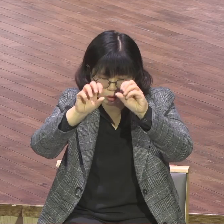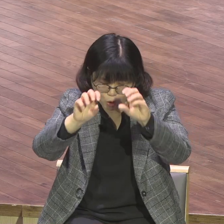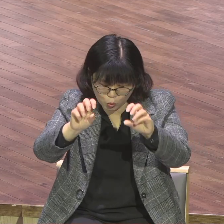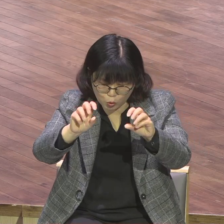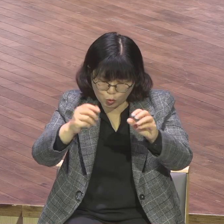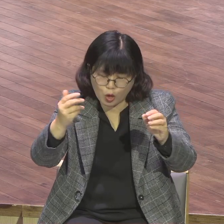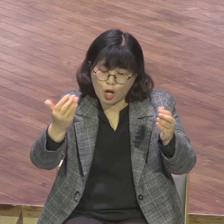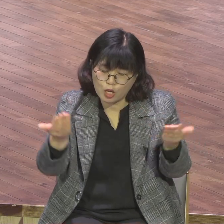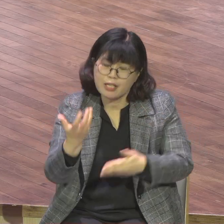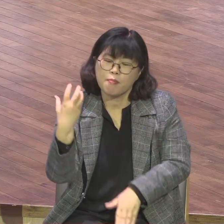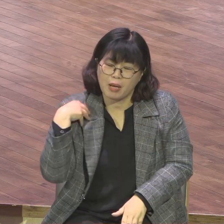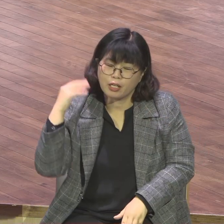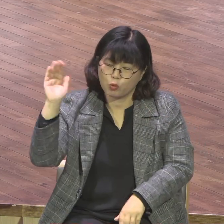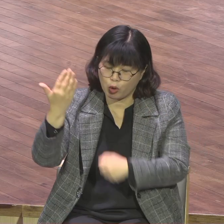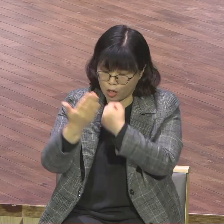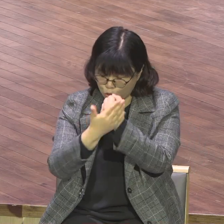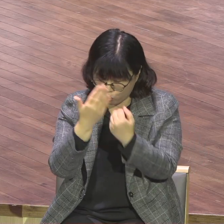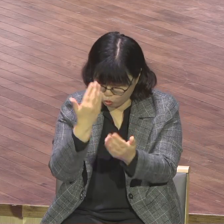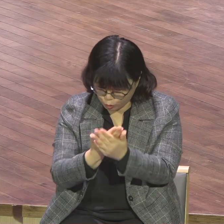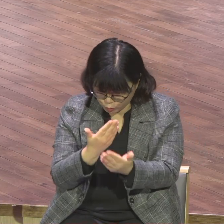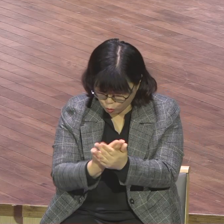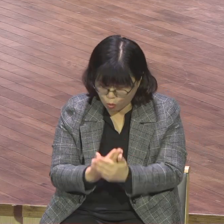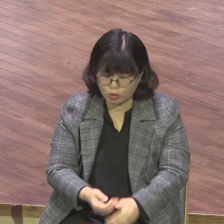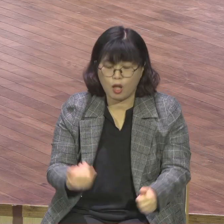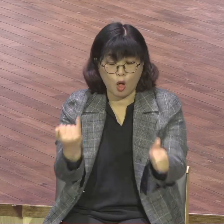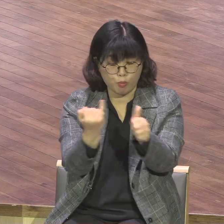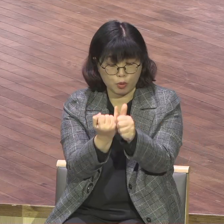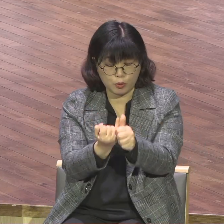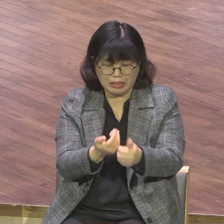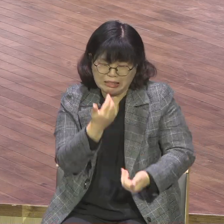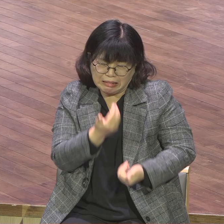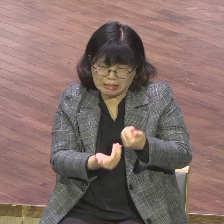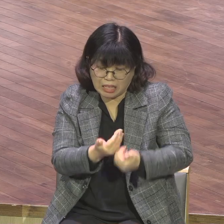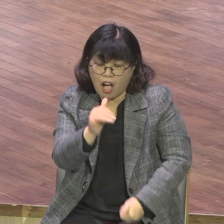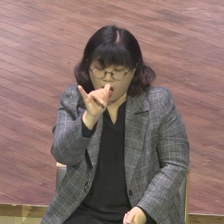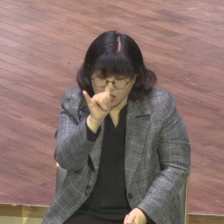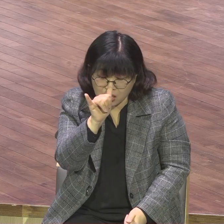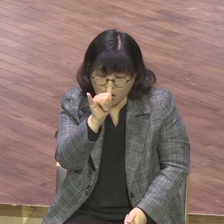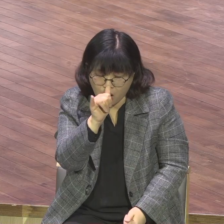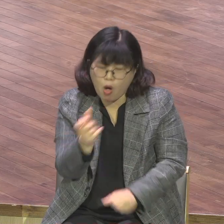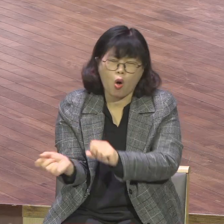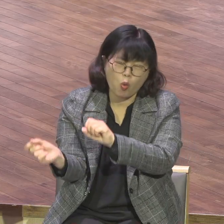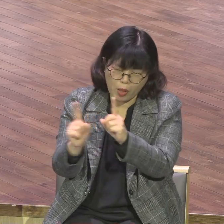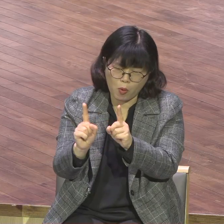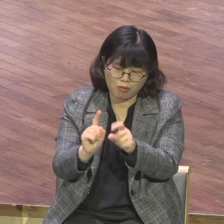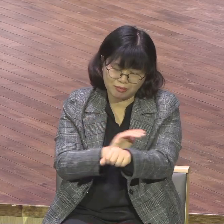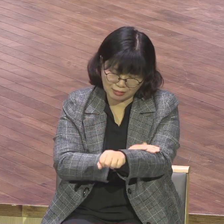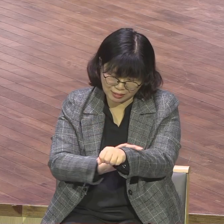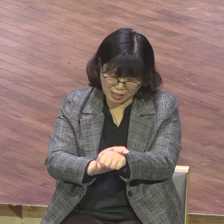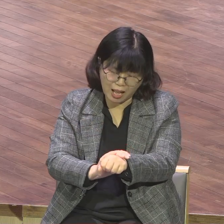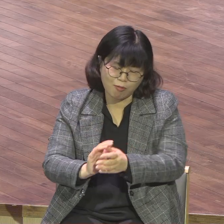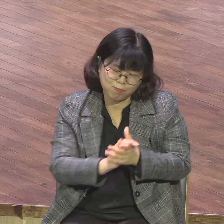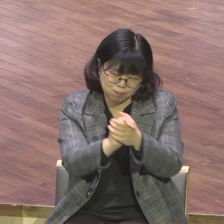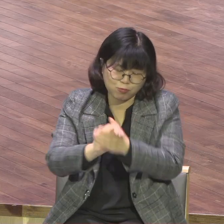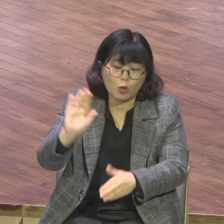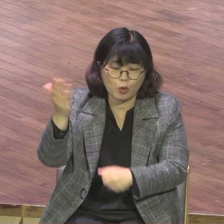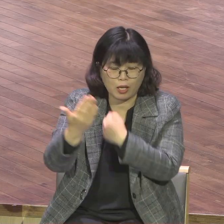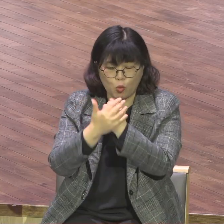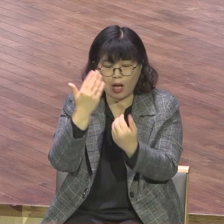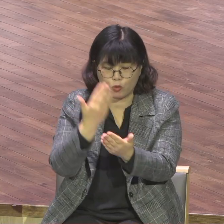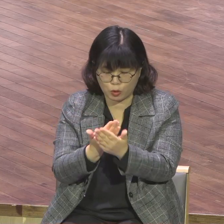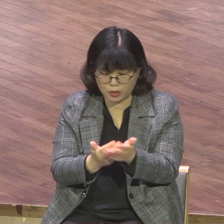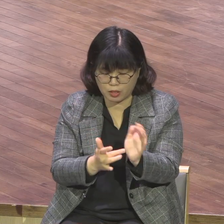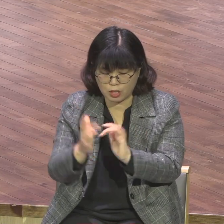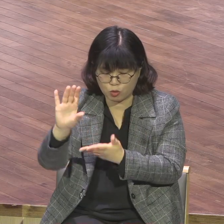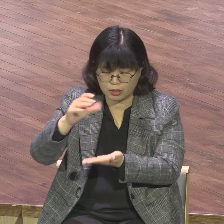부부 복음적 부부관계가 회복되게 하여 주시옵시고 언약적 자녀관계가 회복되게 하여 주옵소서. 예수 이름